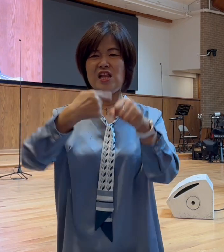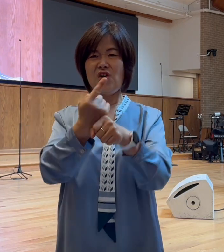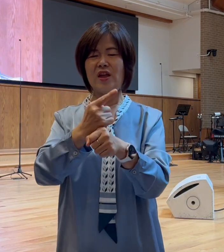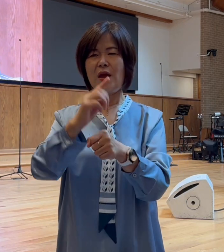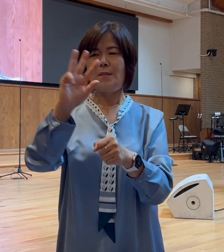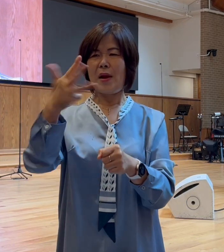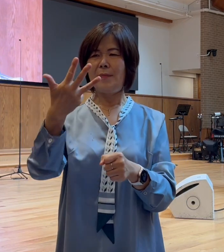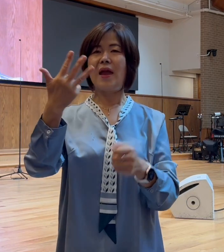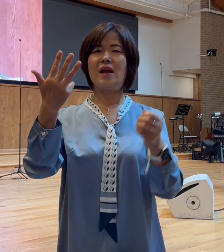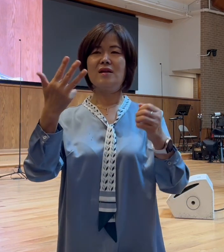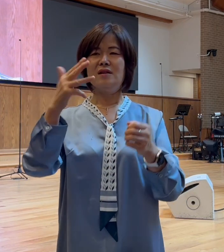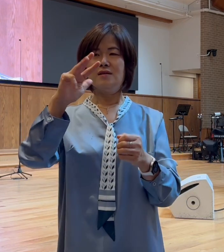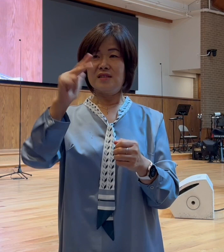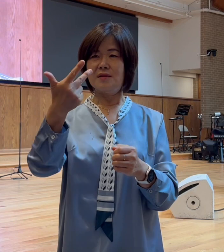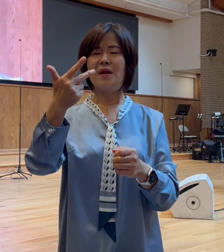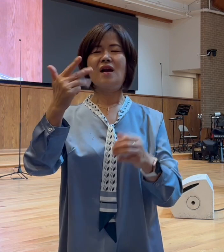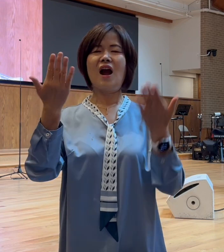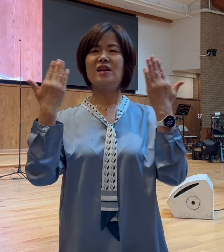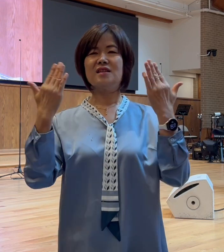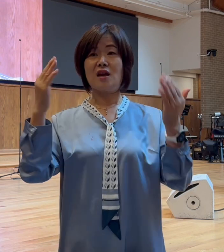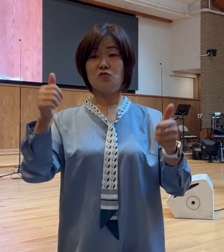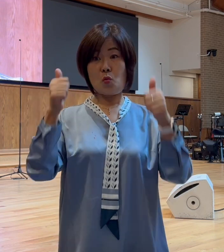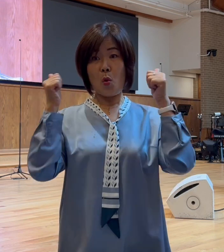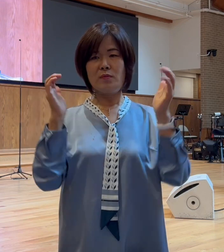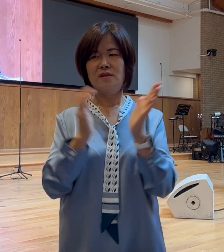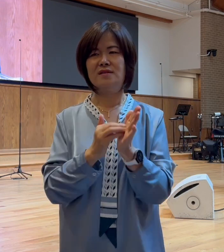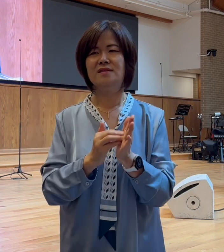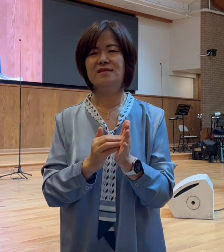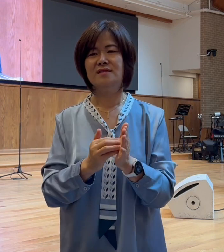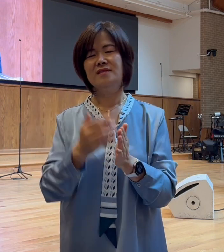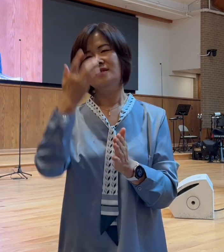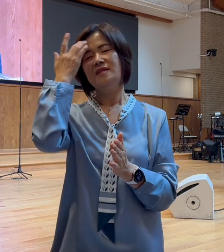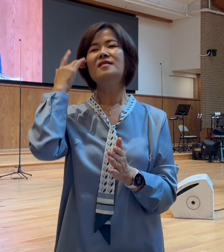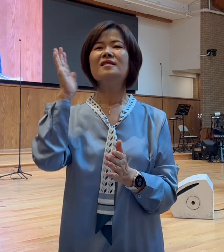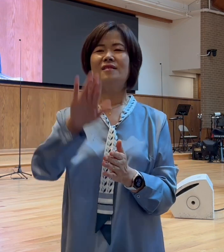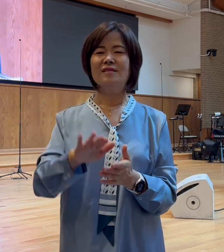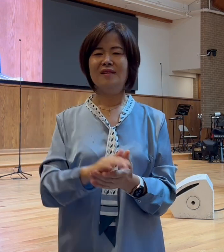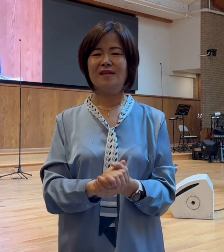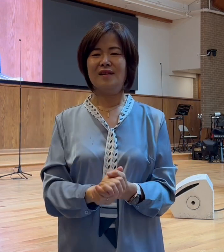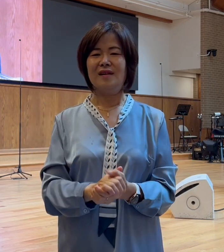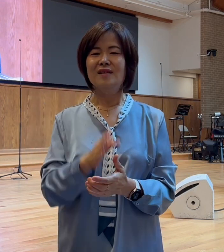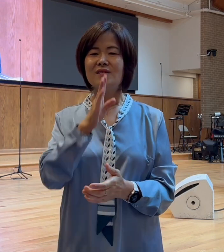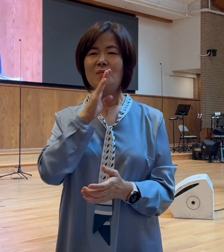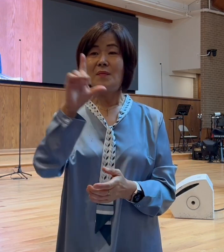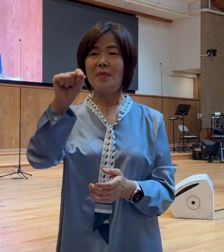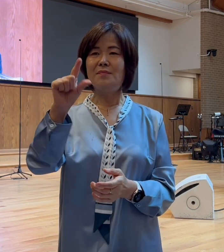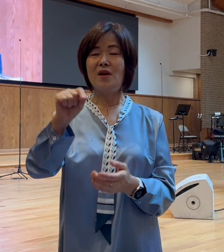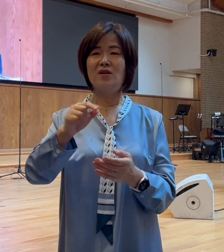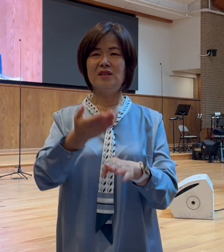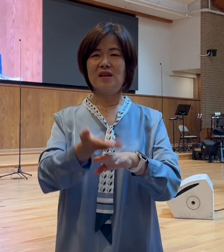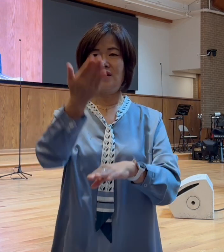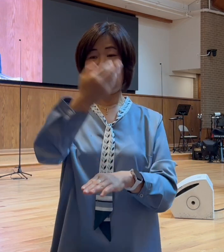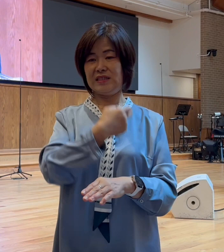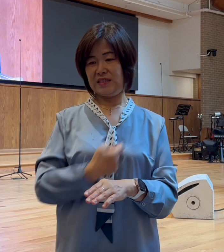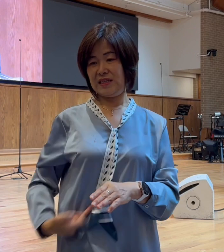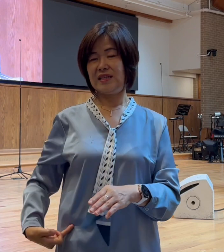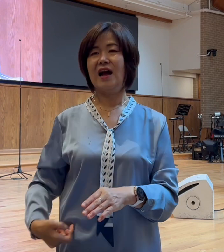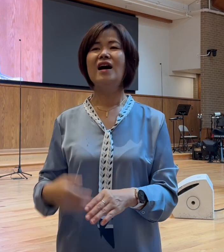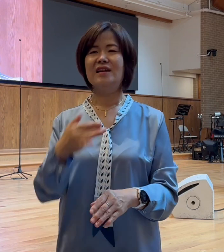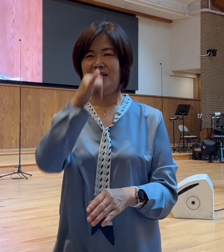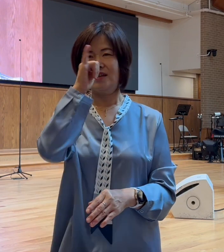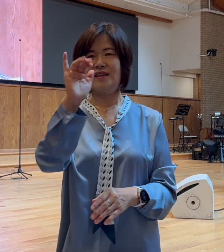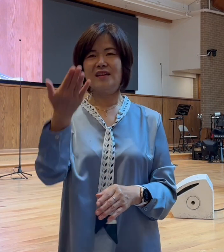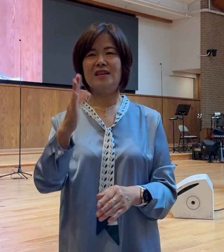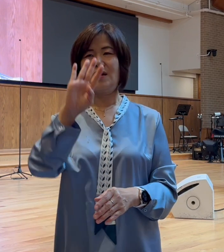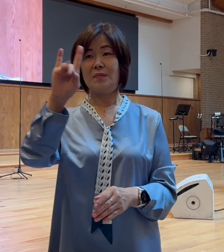이렇게 600명, 700명 그렇게 뽑는 학교이기 때문에 10,000명이 훨씬 넘는 제자들이 있는데